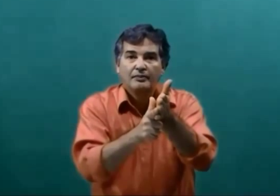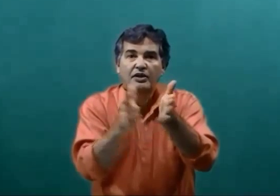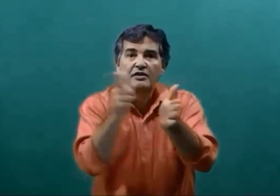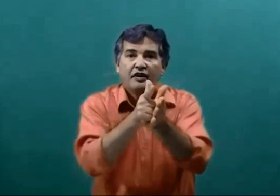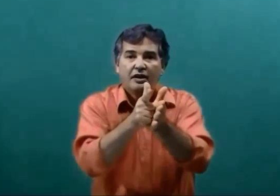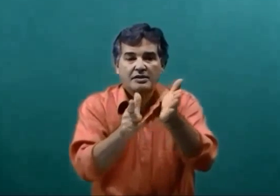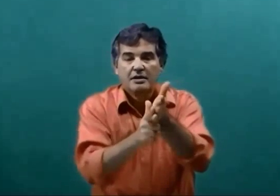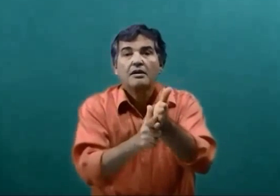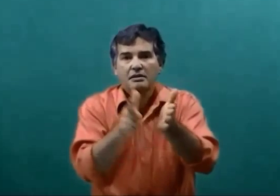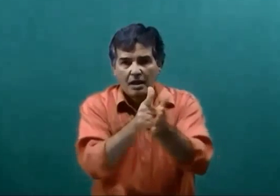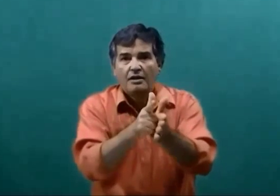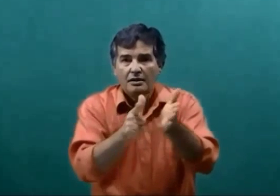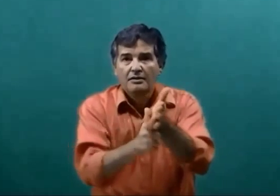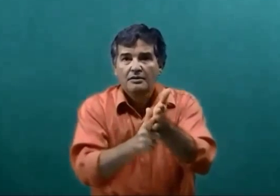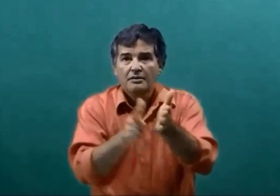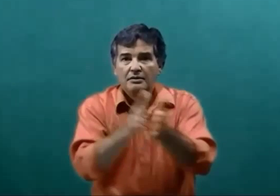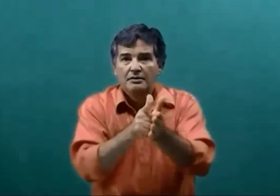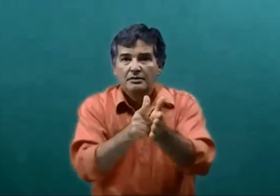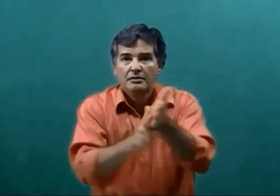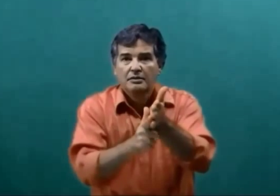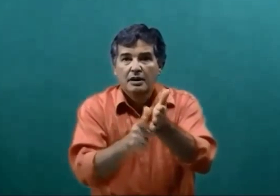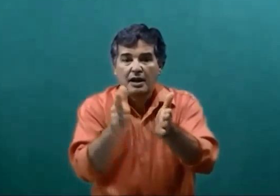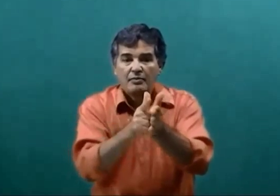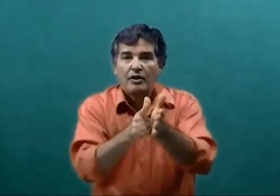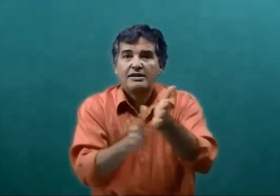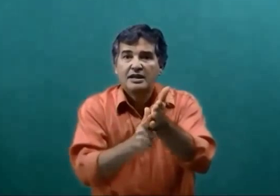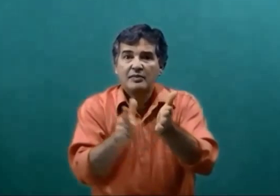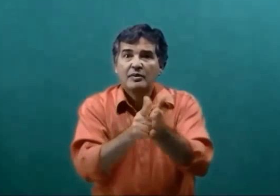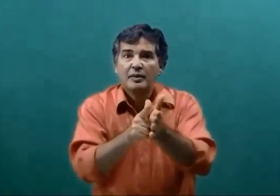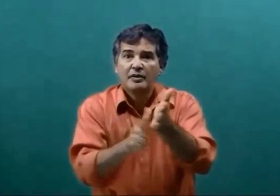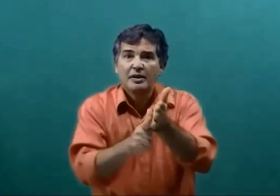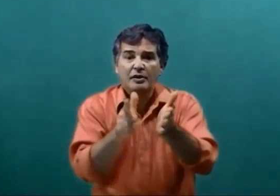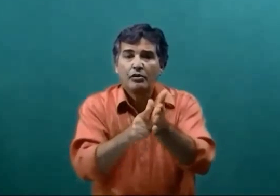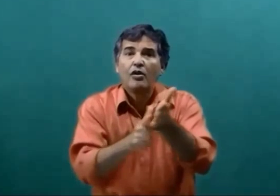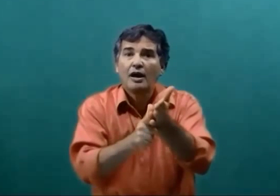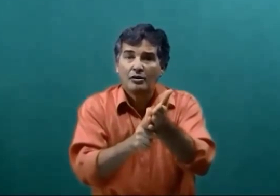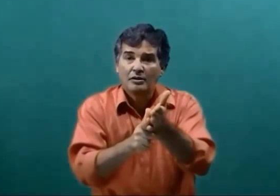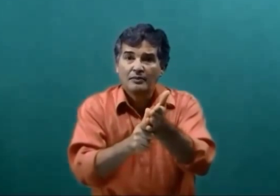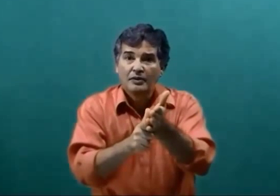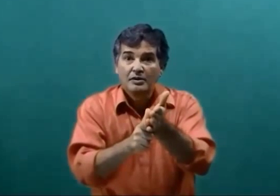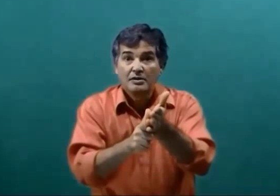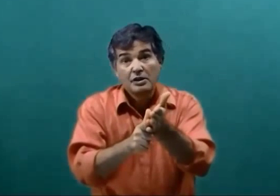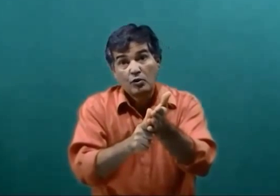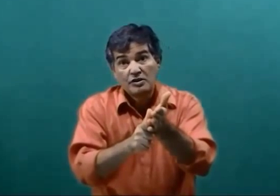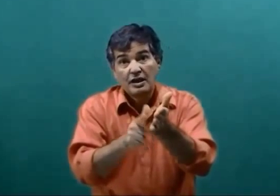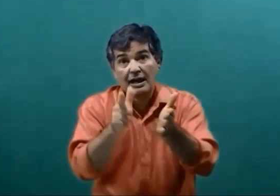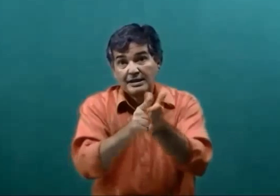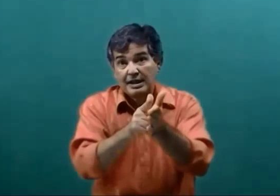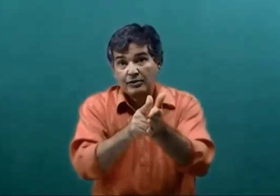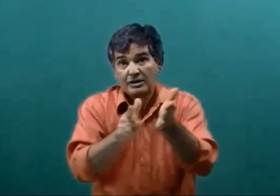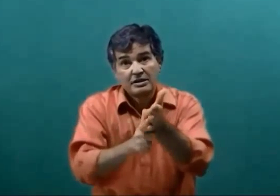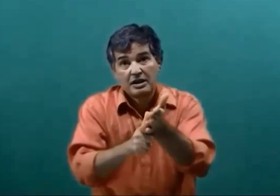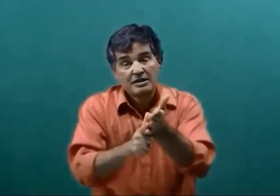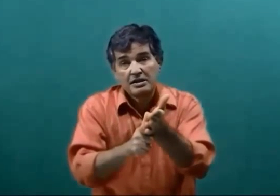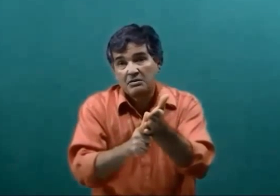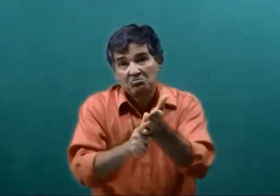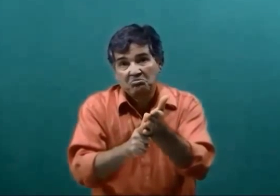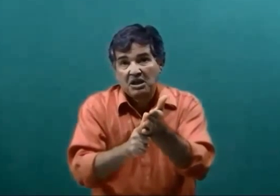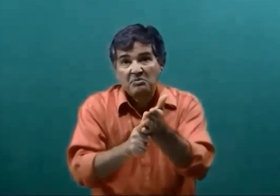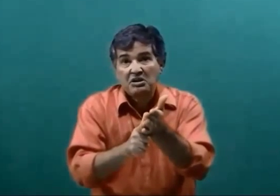Tem diferença? Tem. Embora seja a mesma palma na mão, o local. Se considerar certo assim e assim, para mim